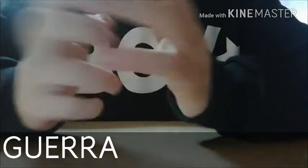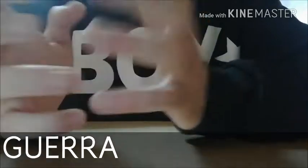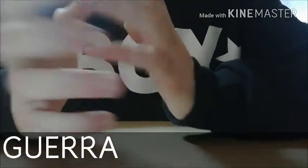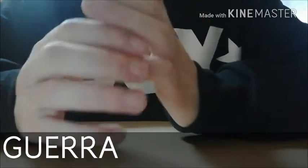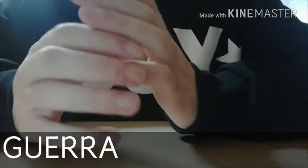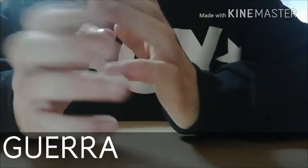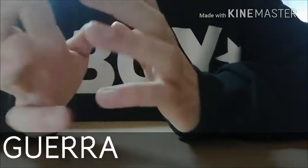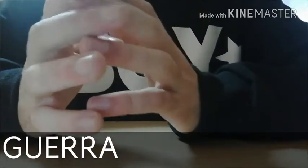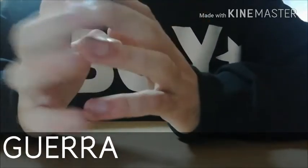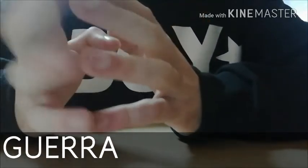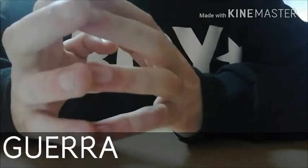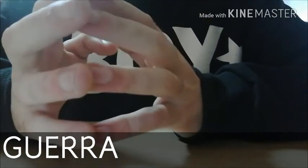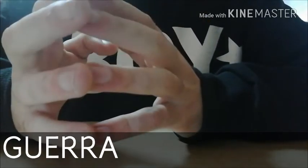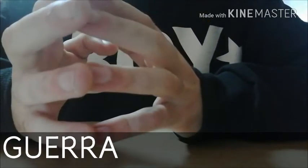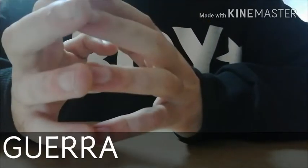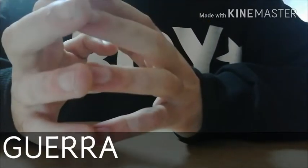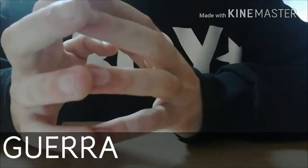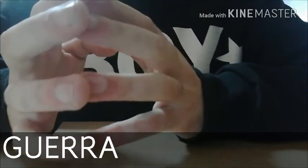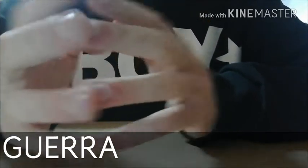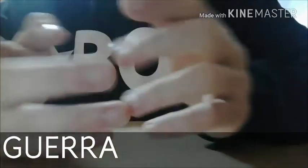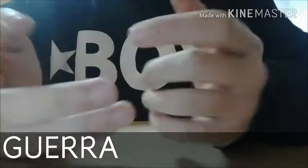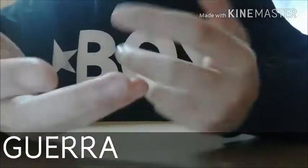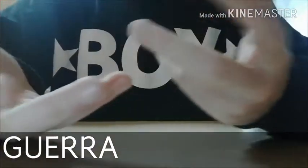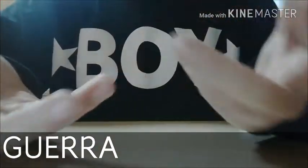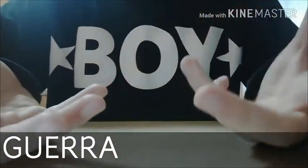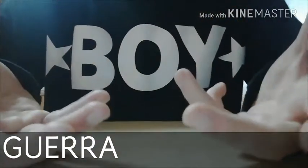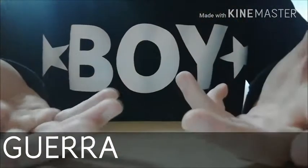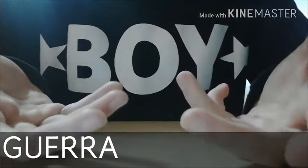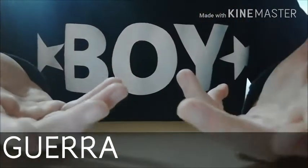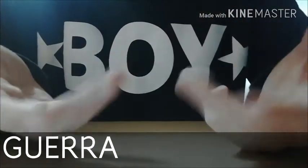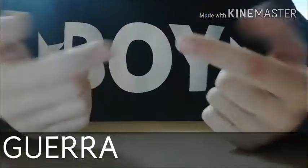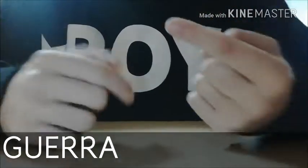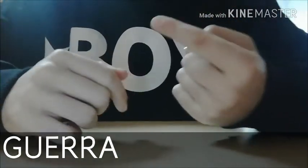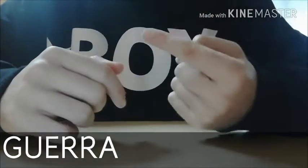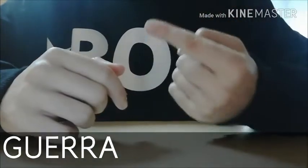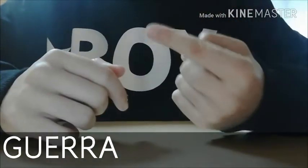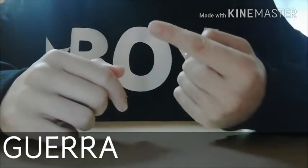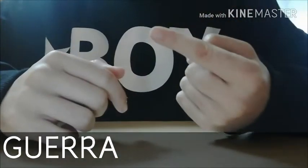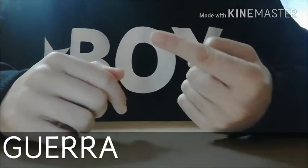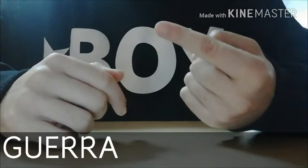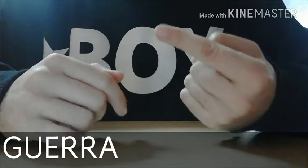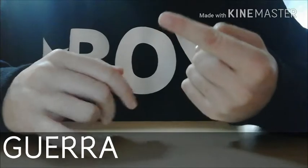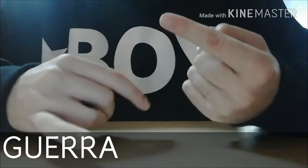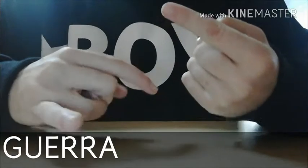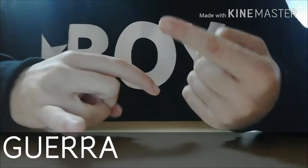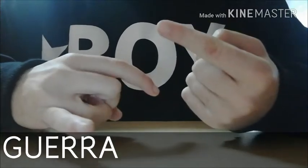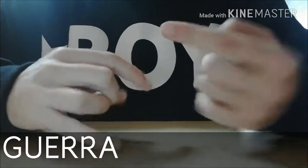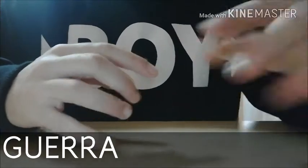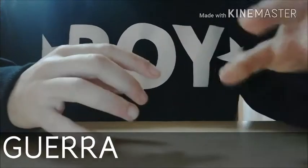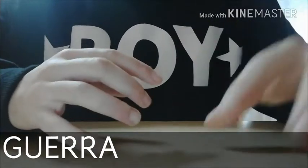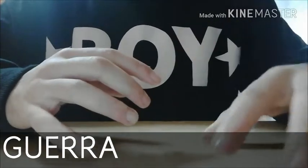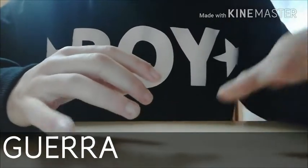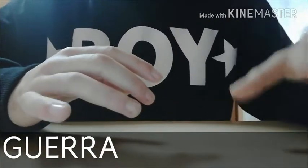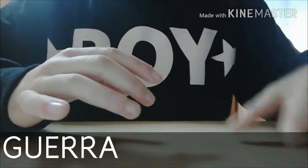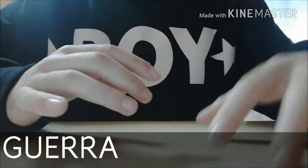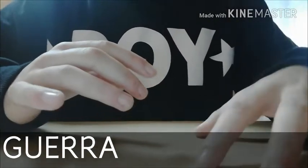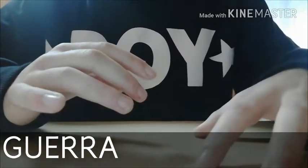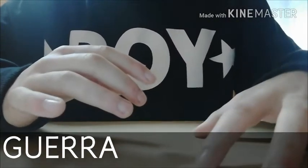sto la battelle argonne che fa parte della prima guerra mondiale quello la battaglia al colle è